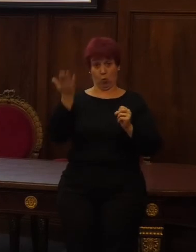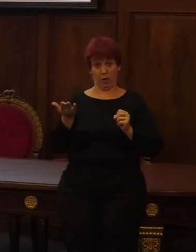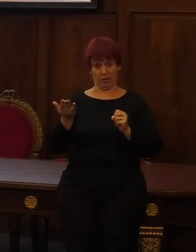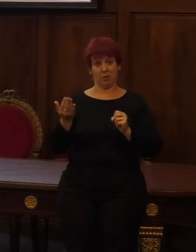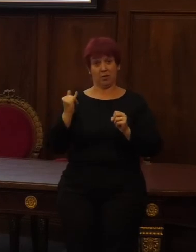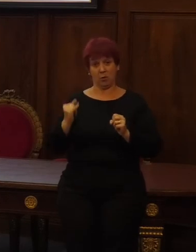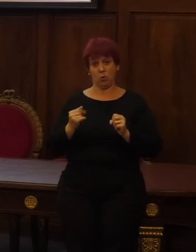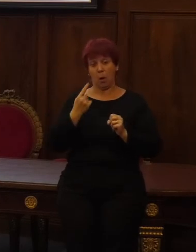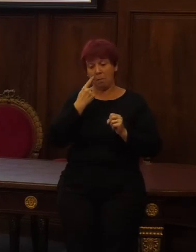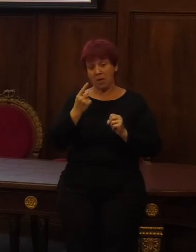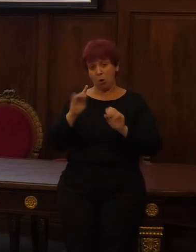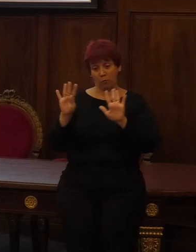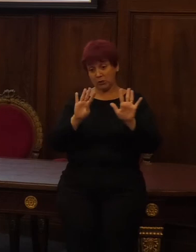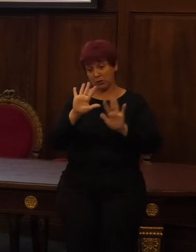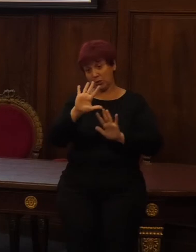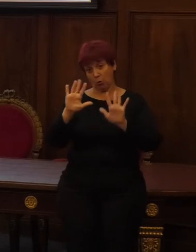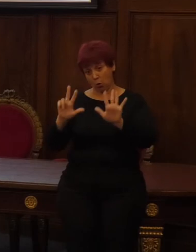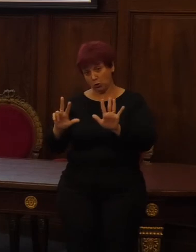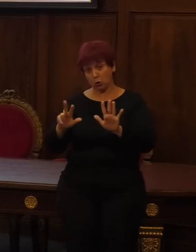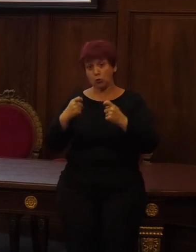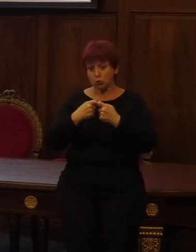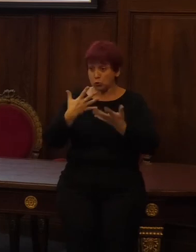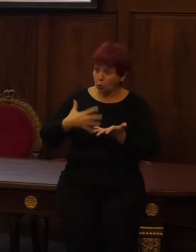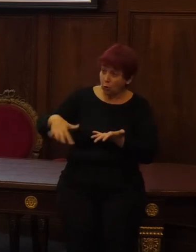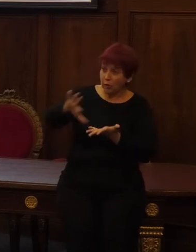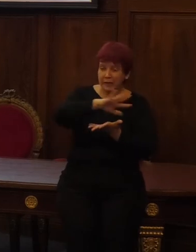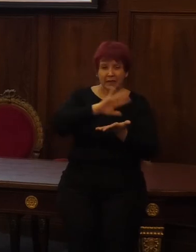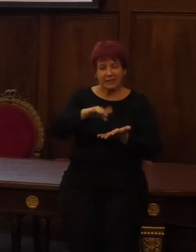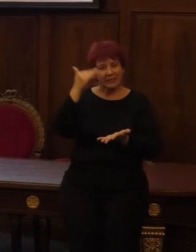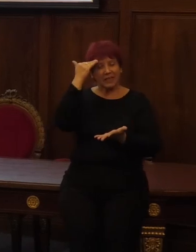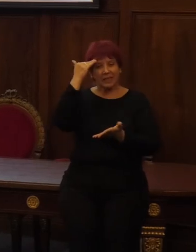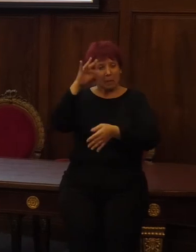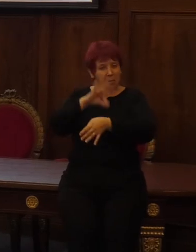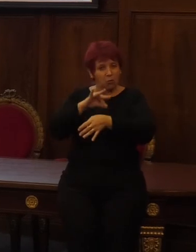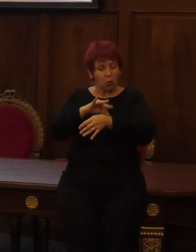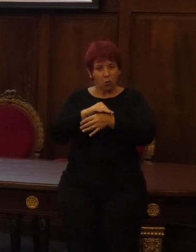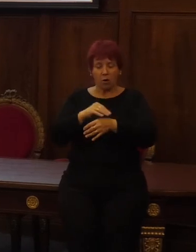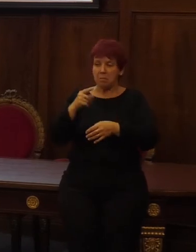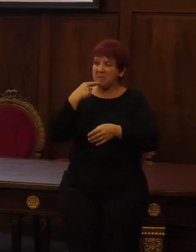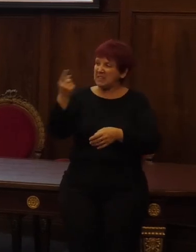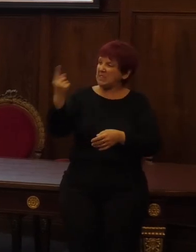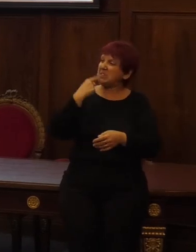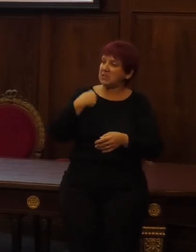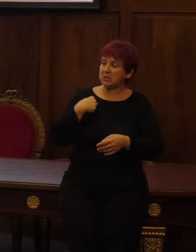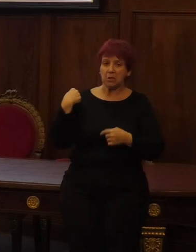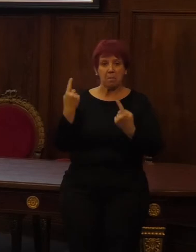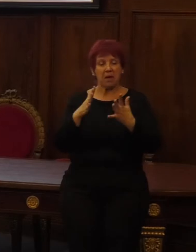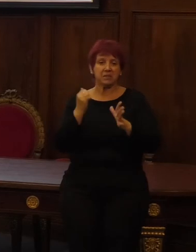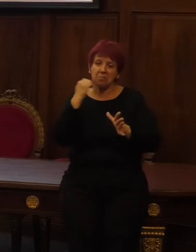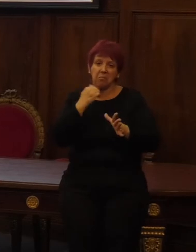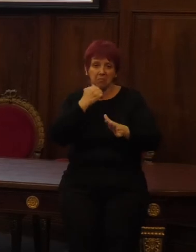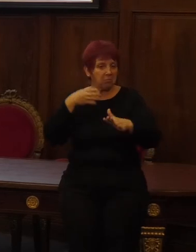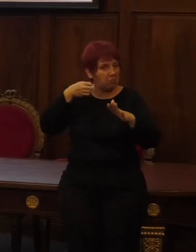Entre el intrusismo del 58, cuando la sociedad de psiquiatría nos consideraba